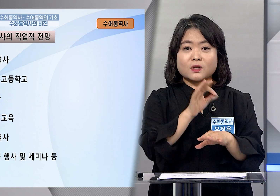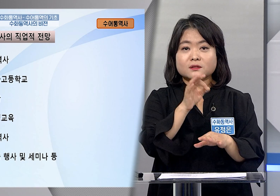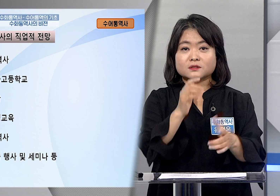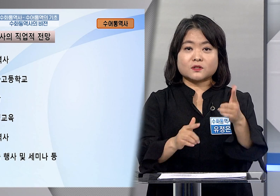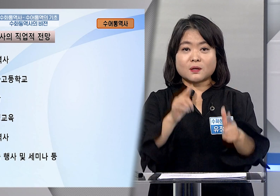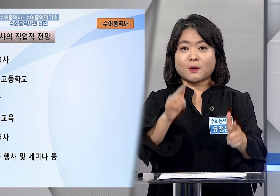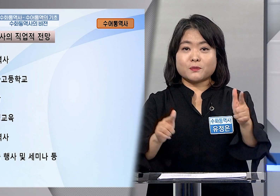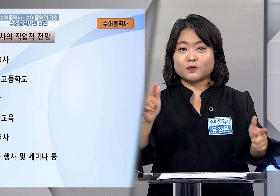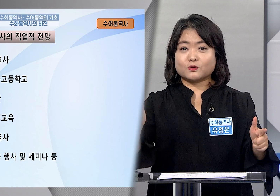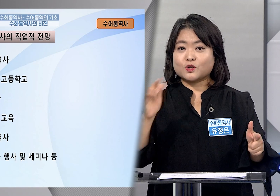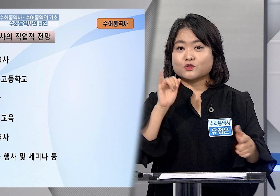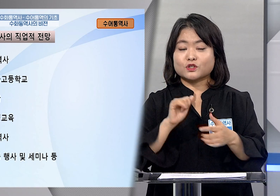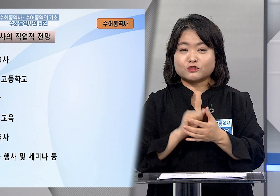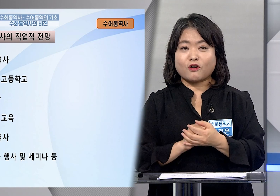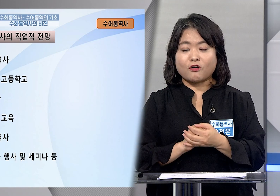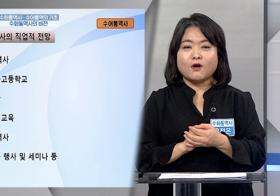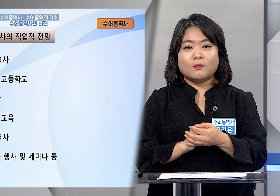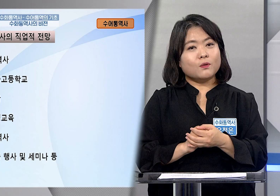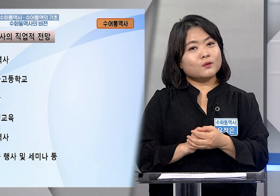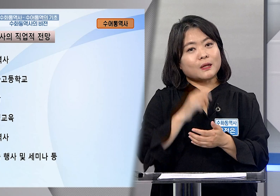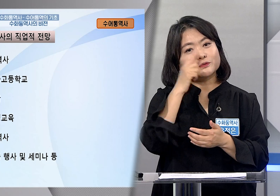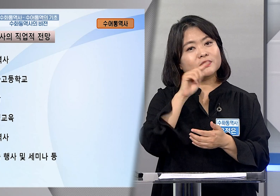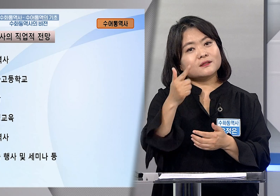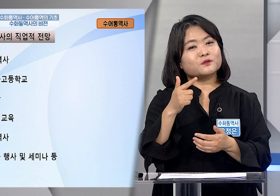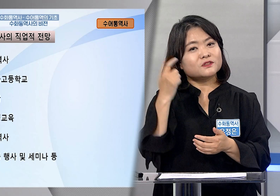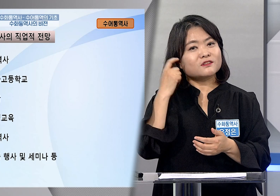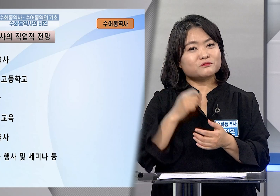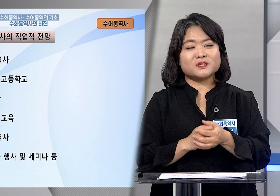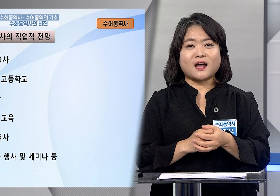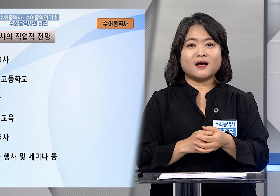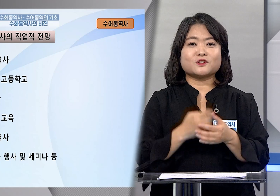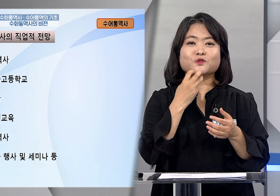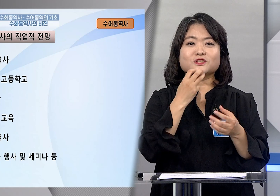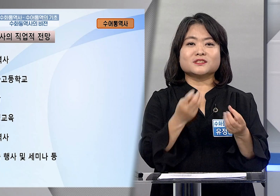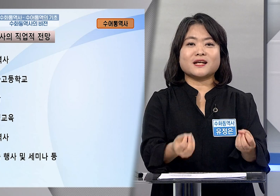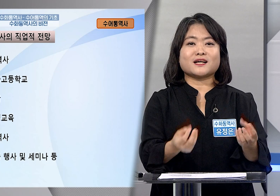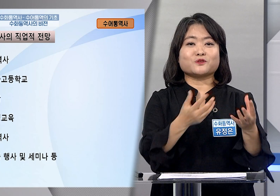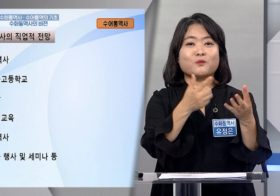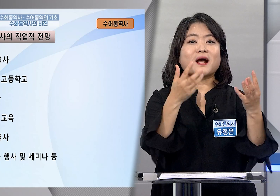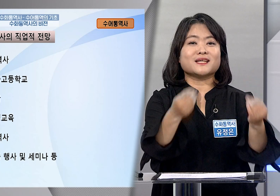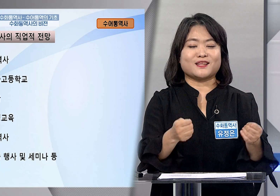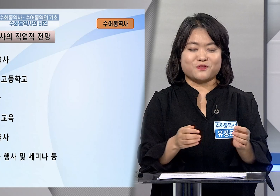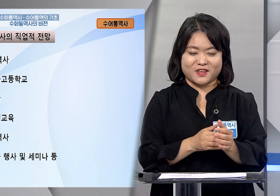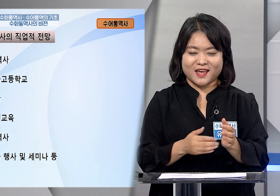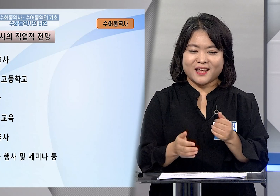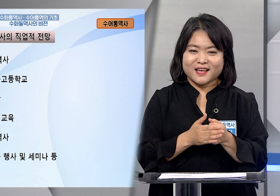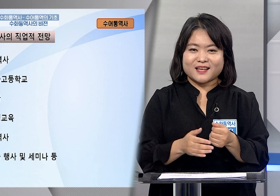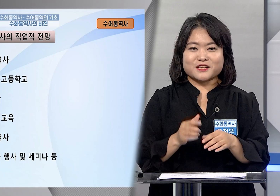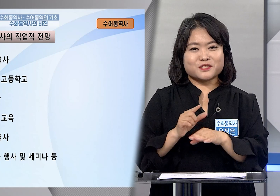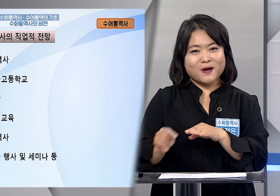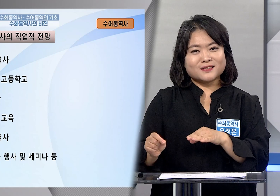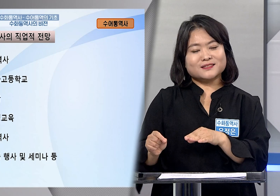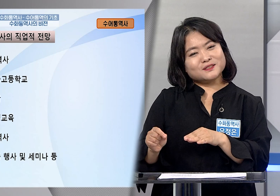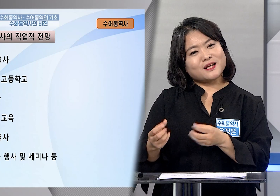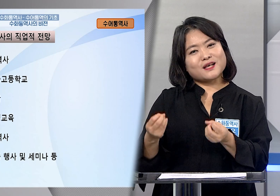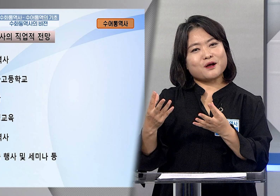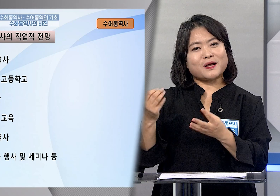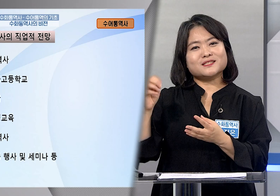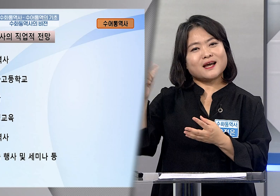수당은 천차만별이 될 수 있고요. 나쁘지 않다고 들었습니다. 서울은 행사가 너무 많기 때문에, 지방은 행사가 많지